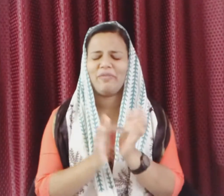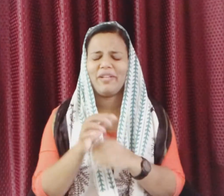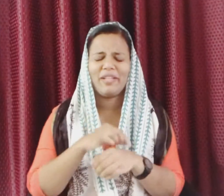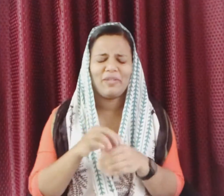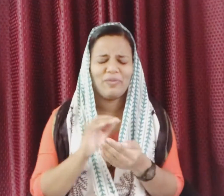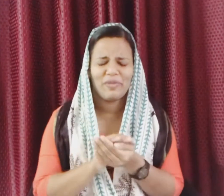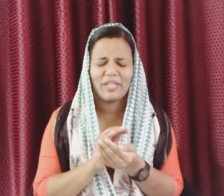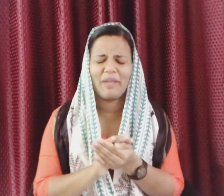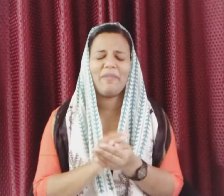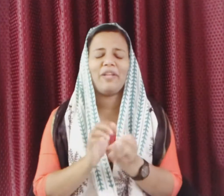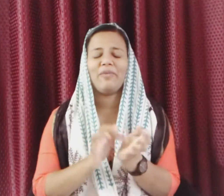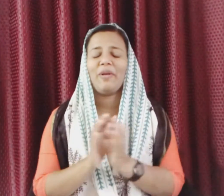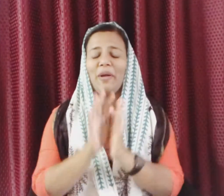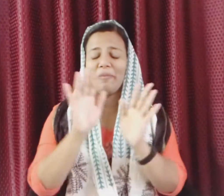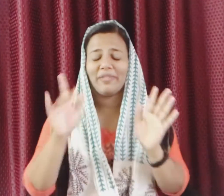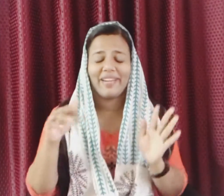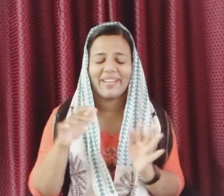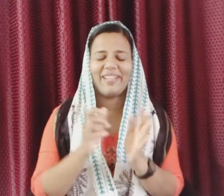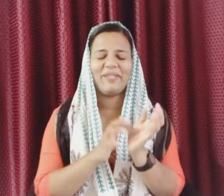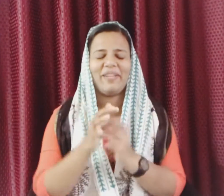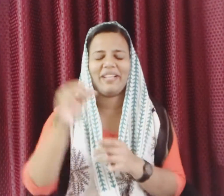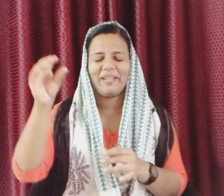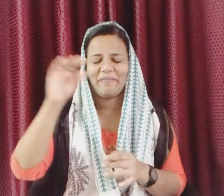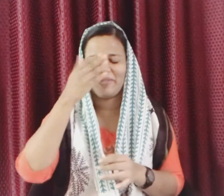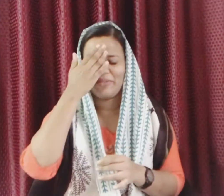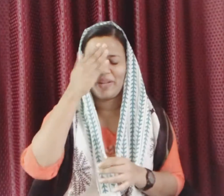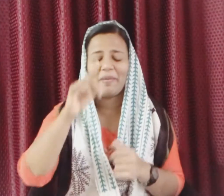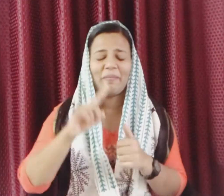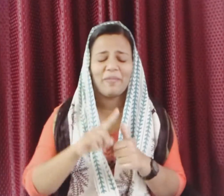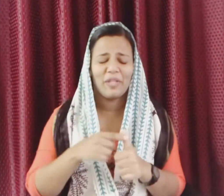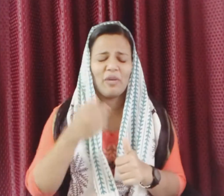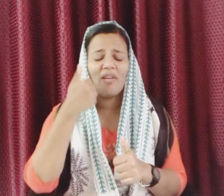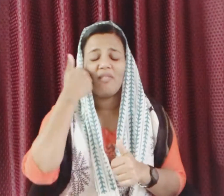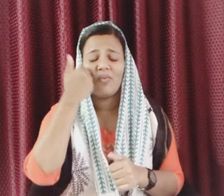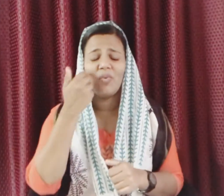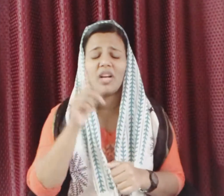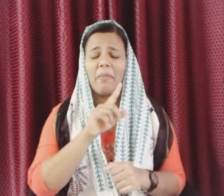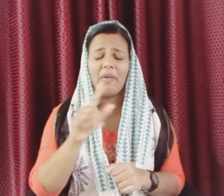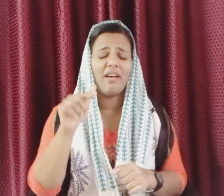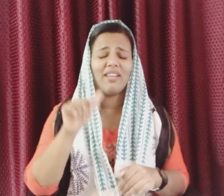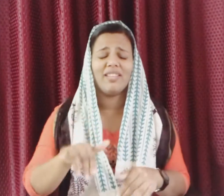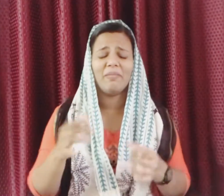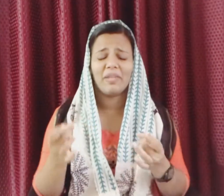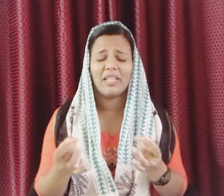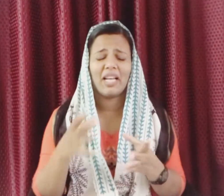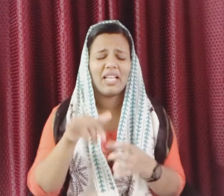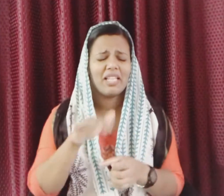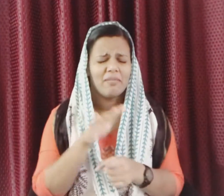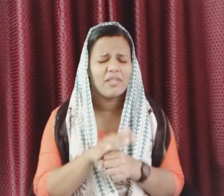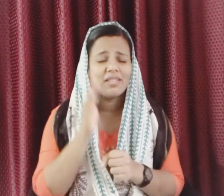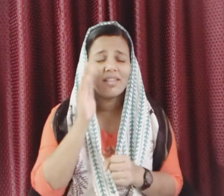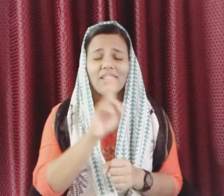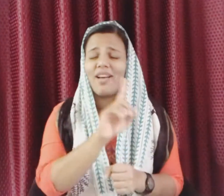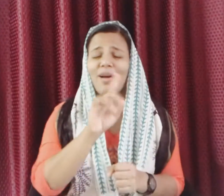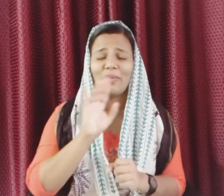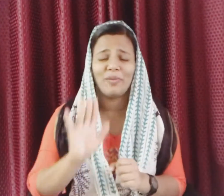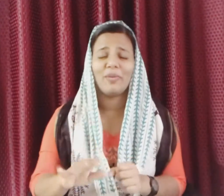തിരുരക്തം കൊണ്ട് മറച്ച് അത്ഭുതകരമായി നടത്തുന്ന കർത്താവിൻ്റെ കൃപകൾക്കായി സ്തോത്രം. പ്രത്യേകിച്ച് കർത്താവ്, രോഗികളായി ആരെങ്കിലും ഈ പ്രഭാതത്തിൽ ഈ ശബ്ദം കേൾക്കുന്നെങ്കിൽ